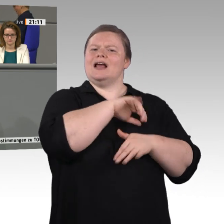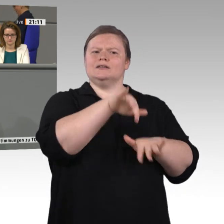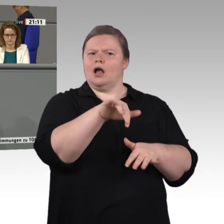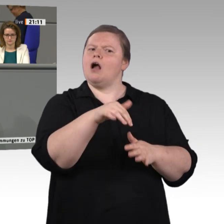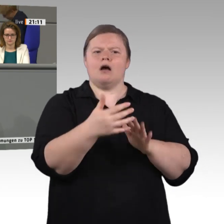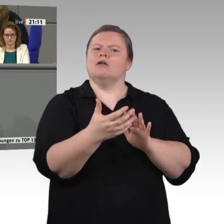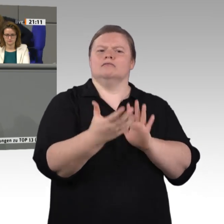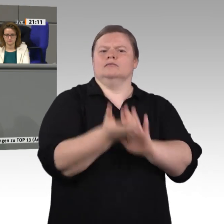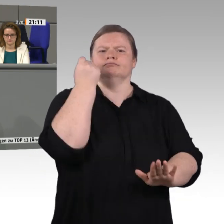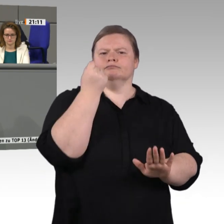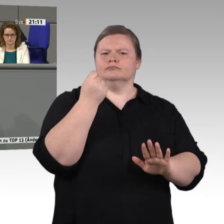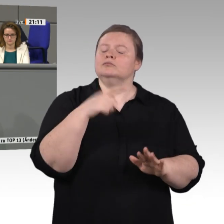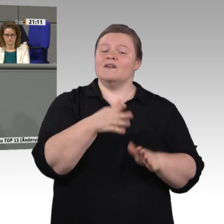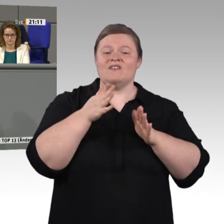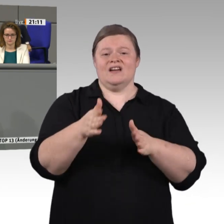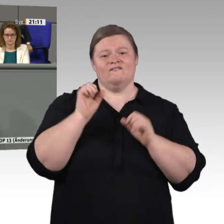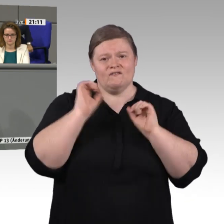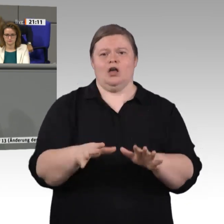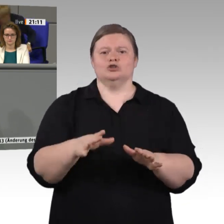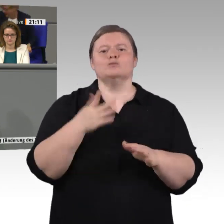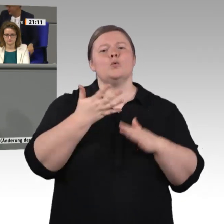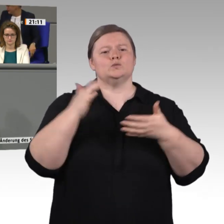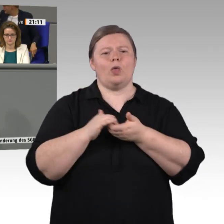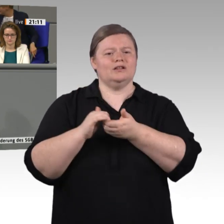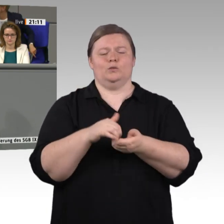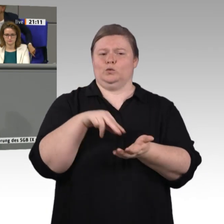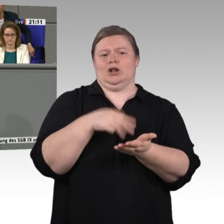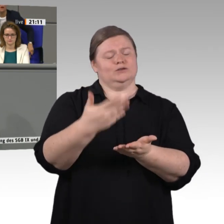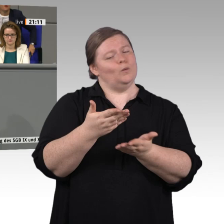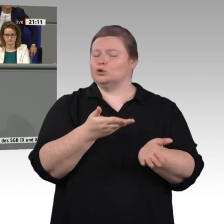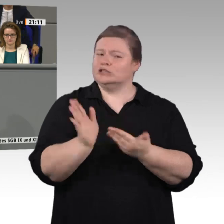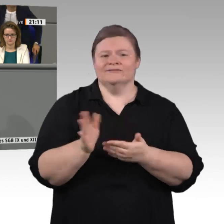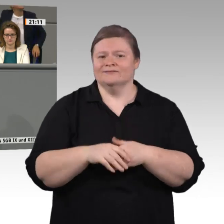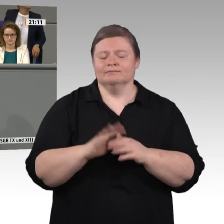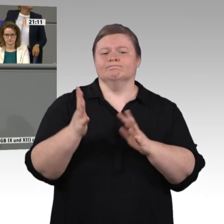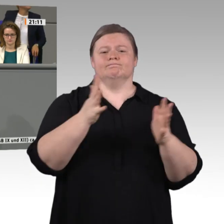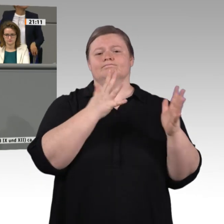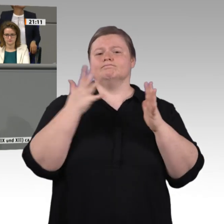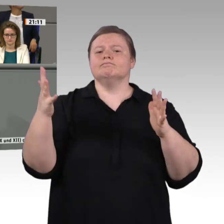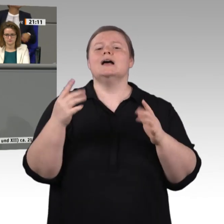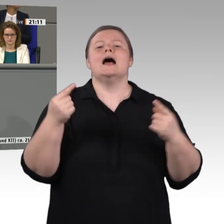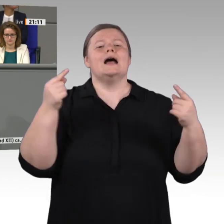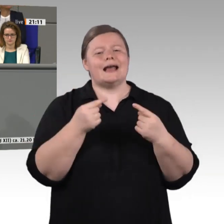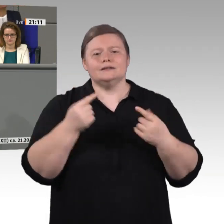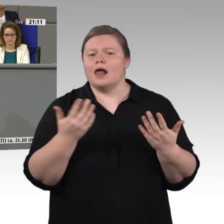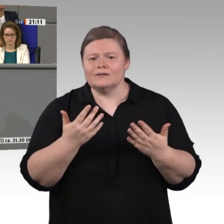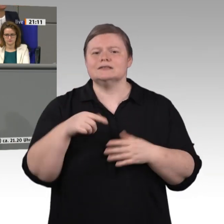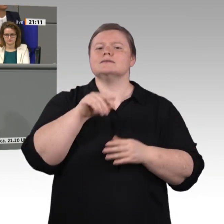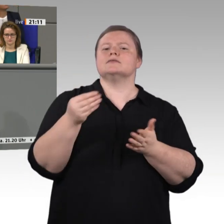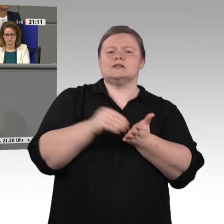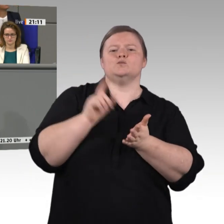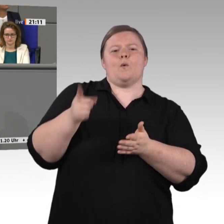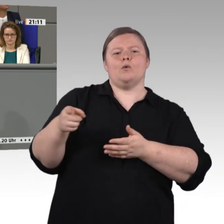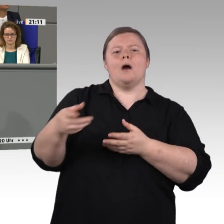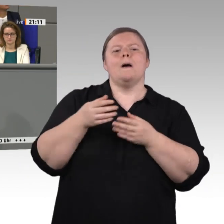Und für die Familien, für die Betroffenen, für die Leistungserbringer, auch für die Kostenträger sind ganz viele Fragen nach wie vor offen geblieben. Das betrifft